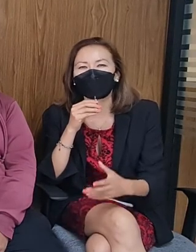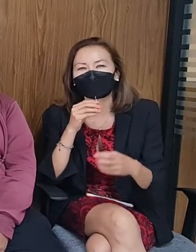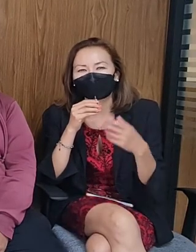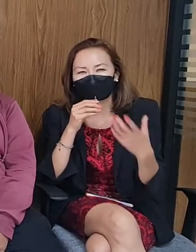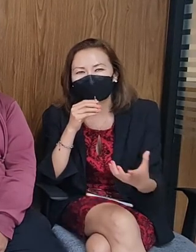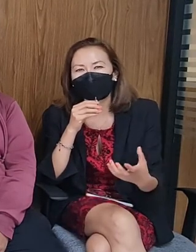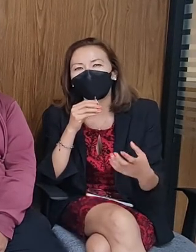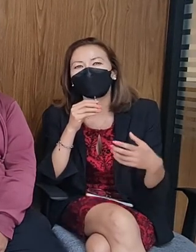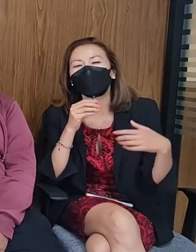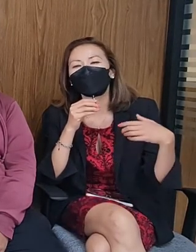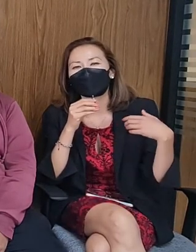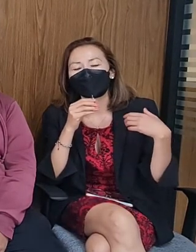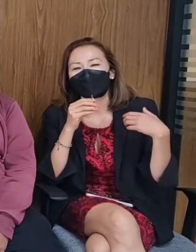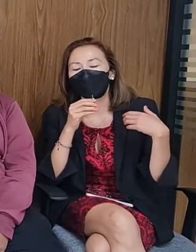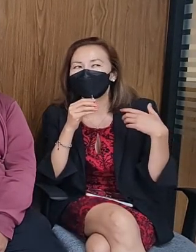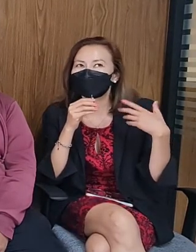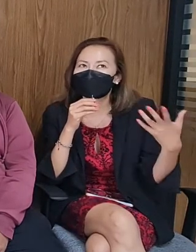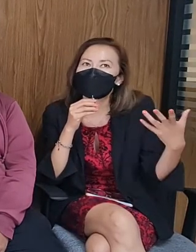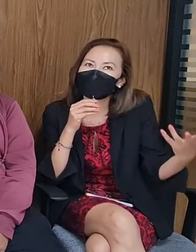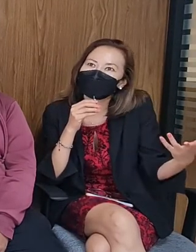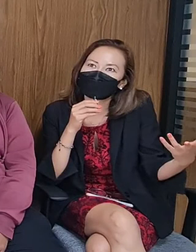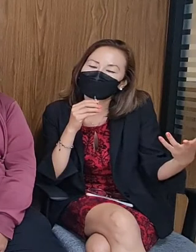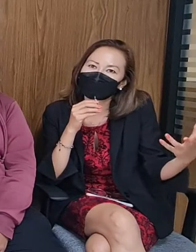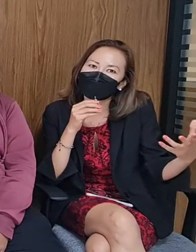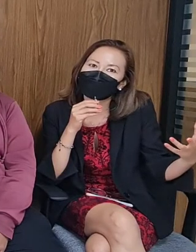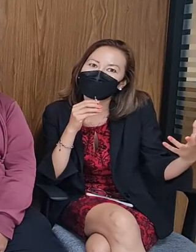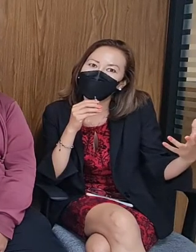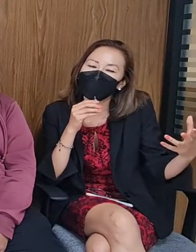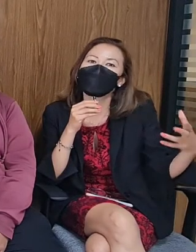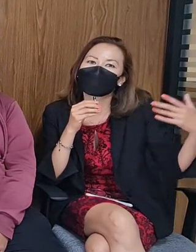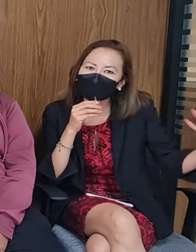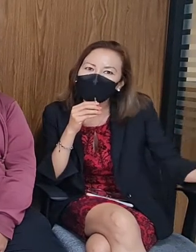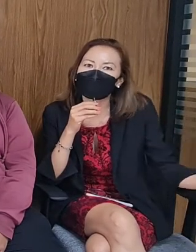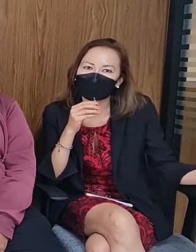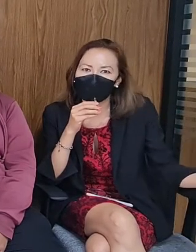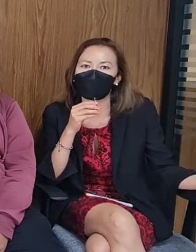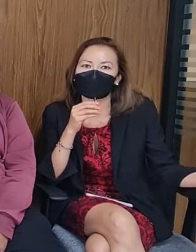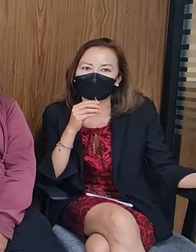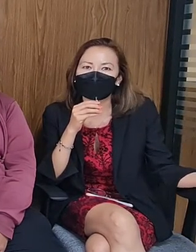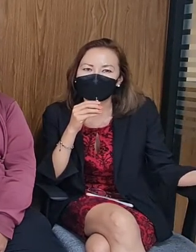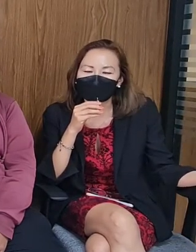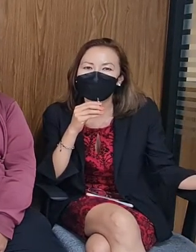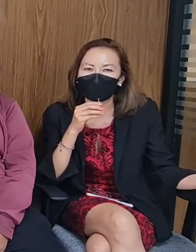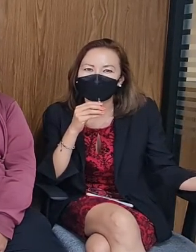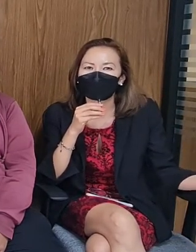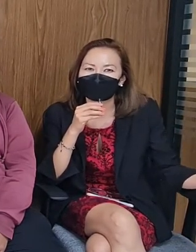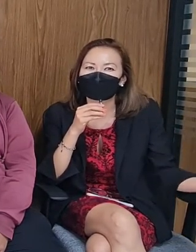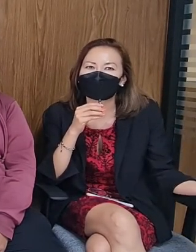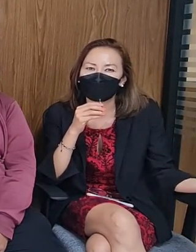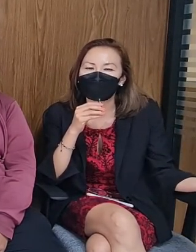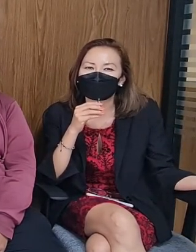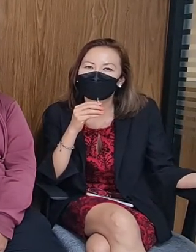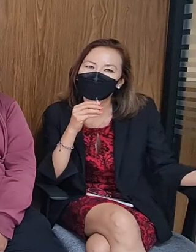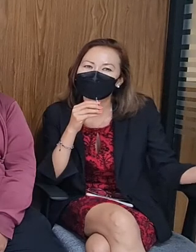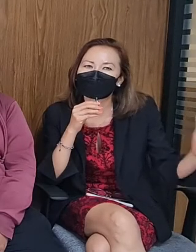disposición de que este videojuego pues realmente tenga un impacto en la sociedad, que esa es nuestra finalidad,